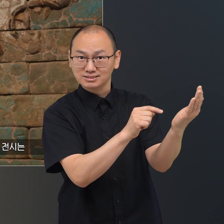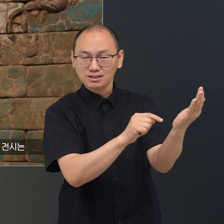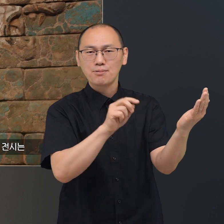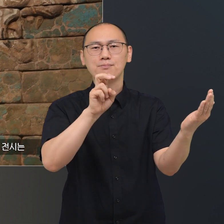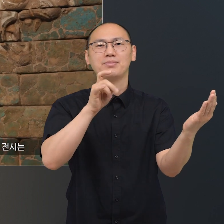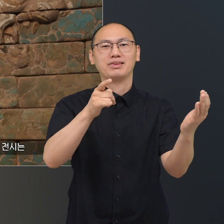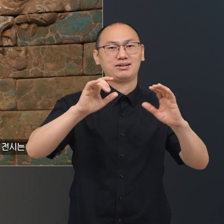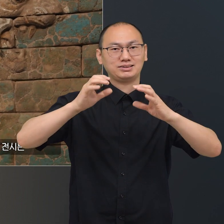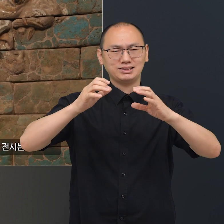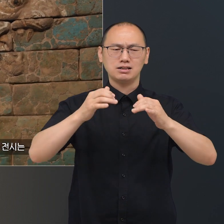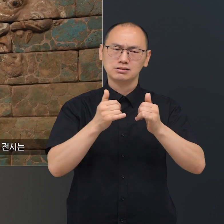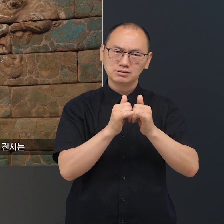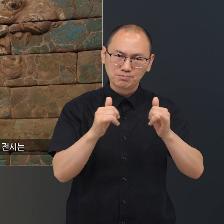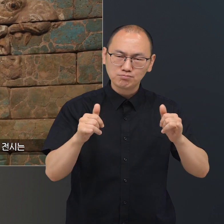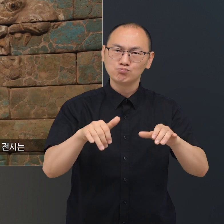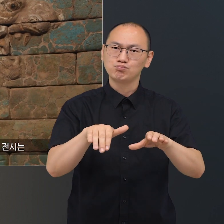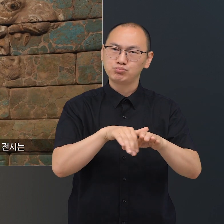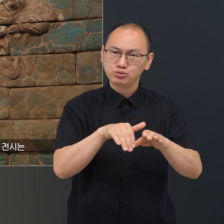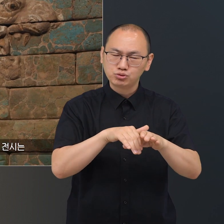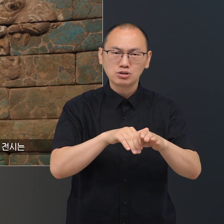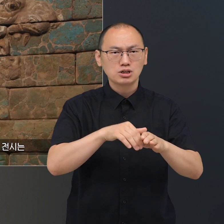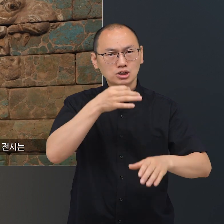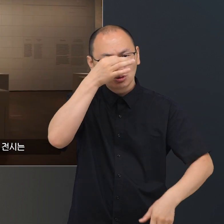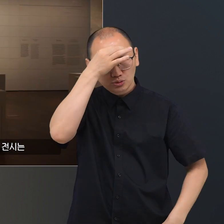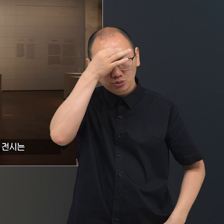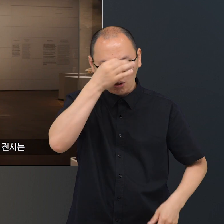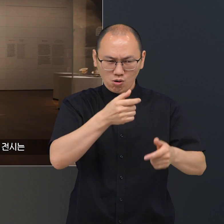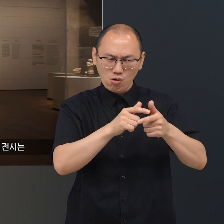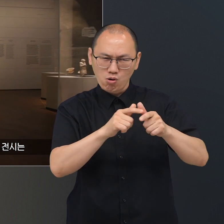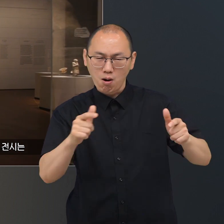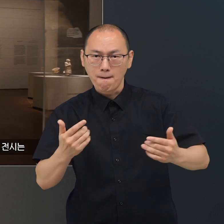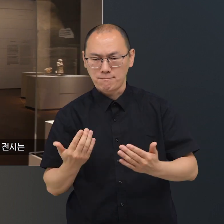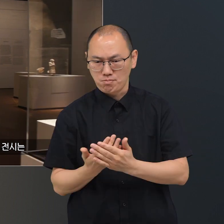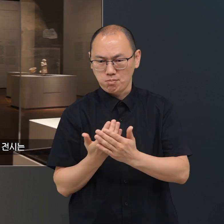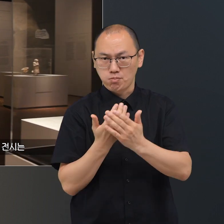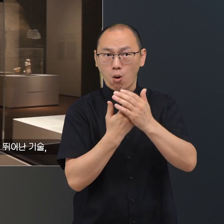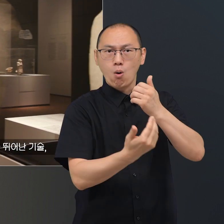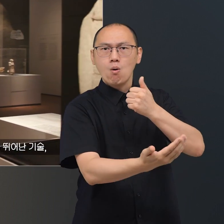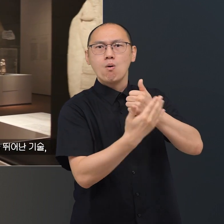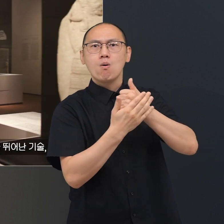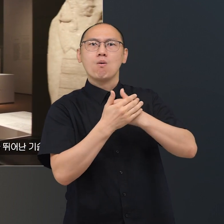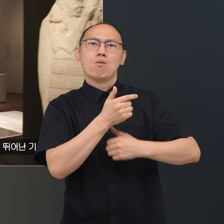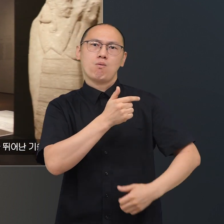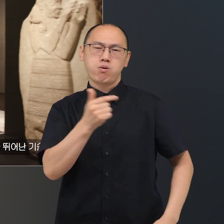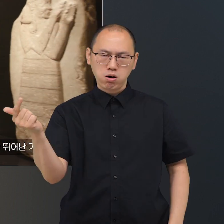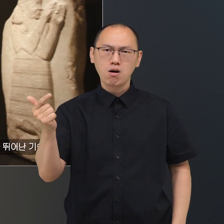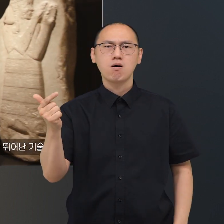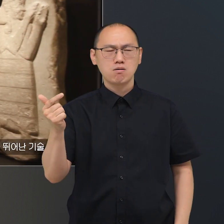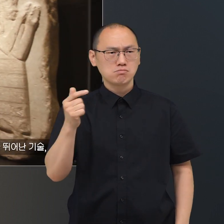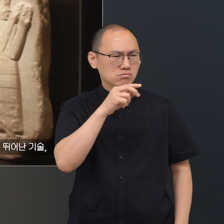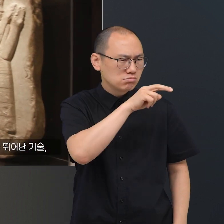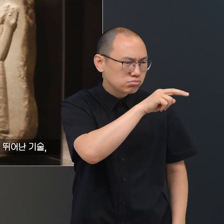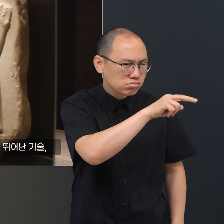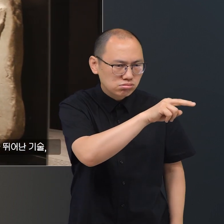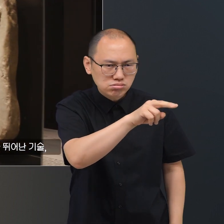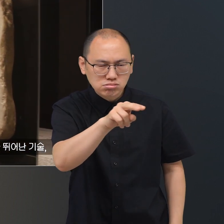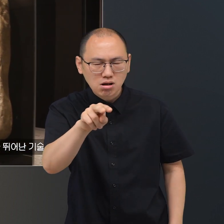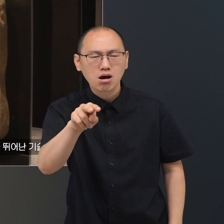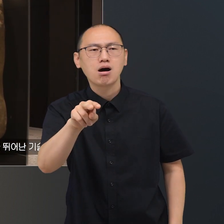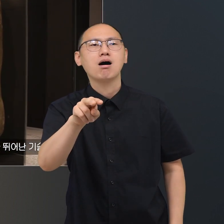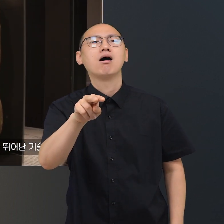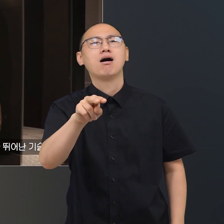찬란한 메소포타미아의 문화유산을 만날 수 있는 이번 전시는 인류 역사의 큰 걸음이었던